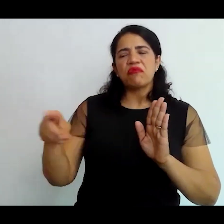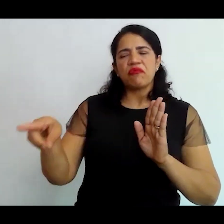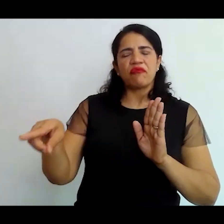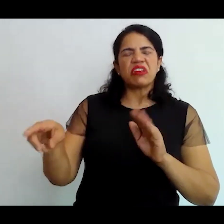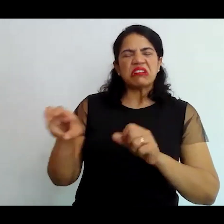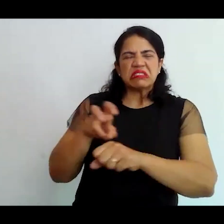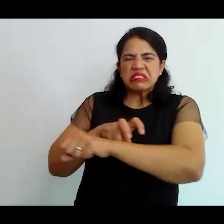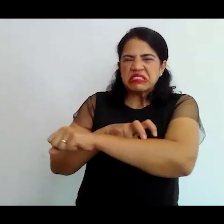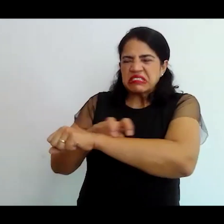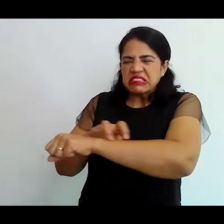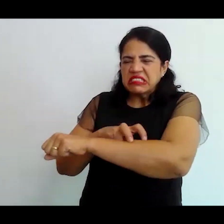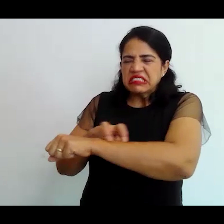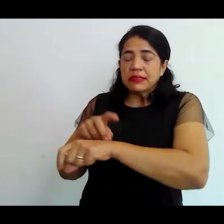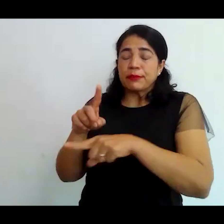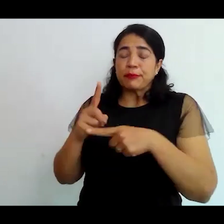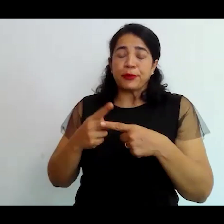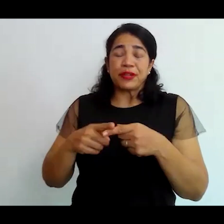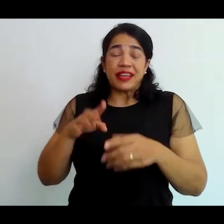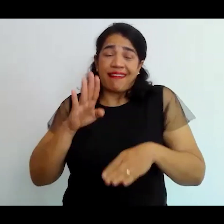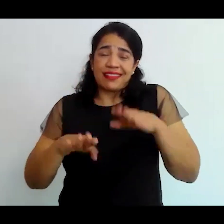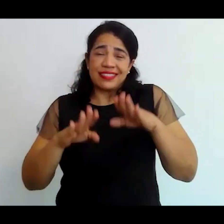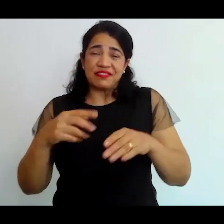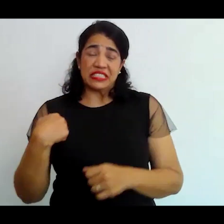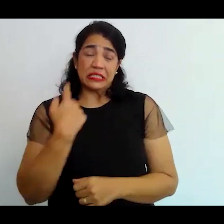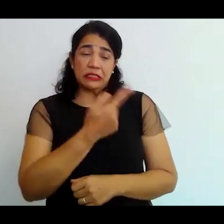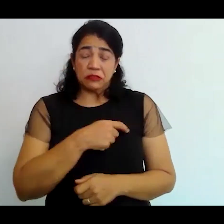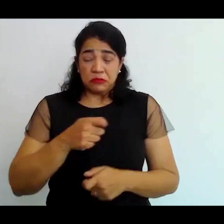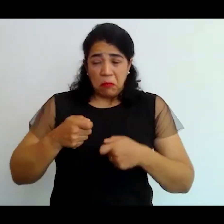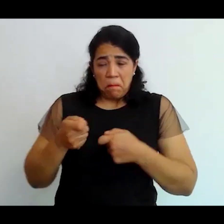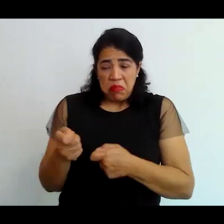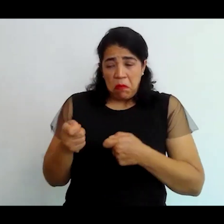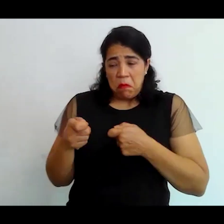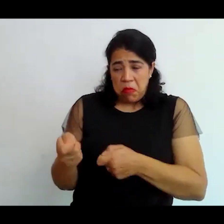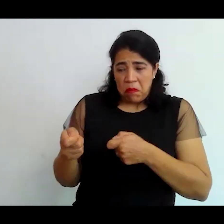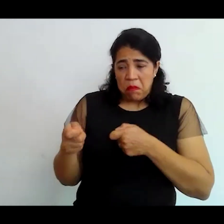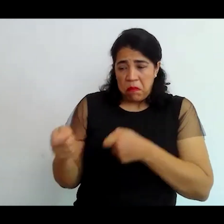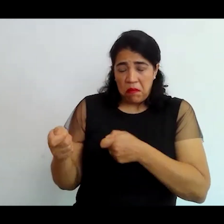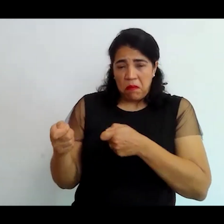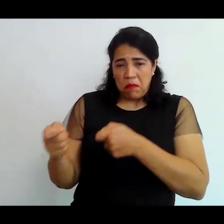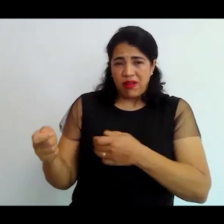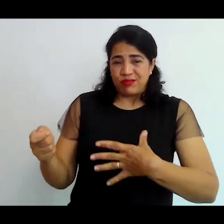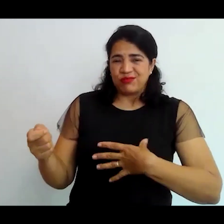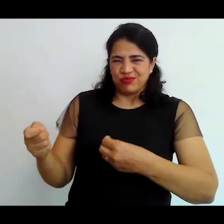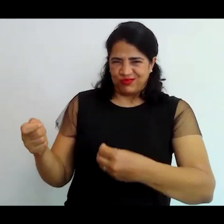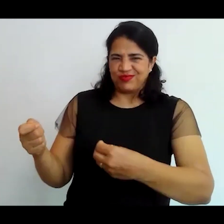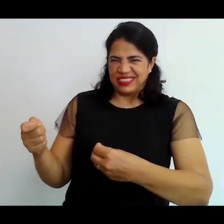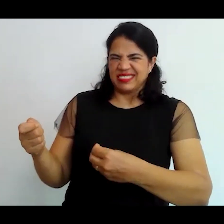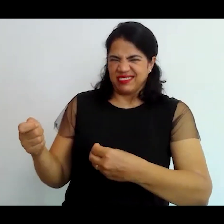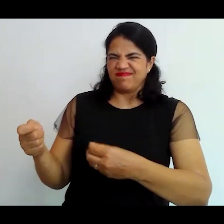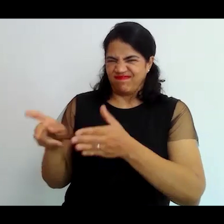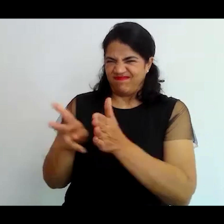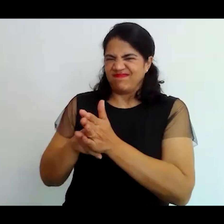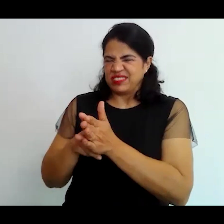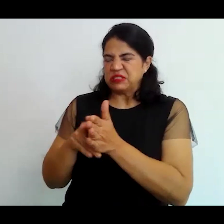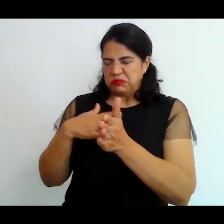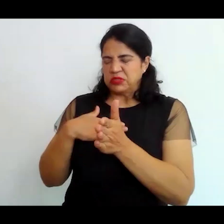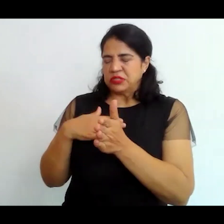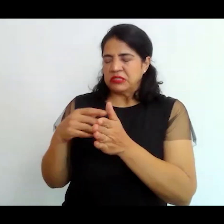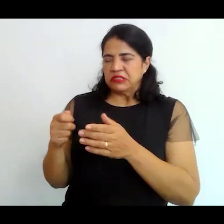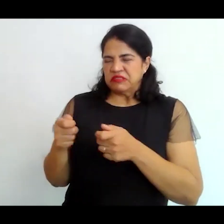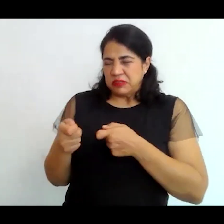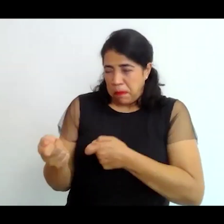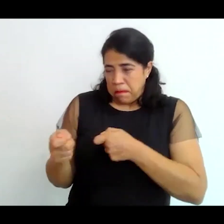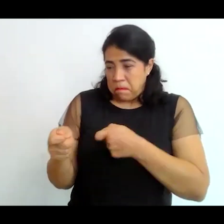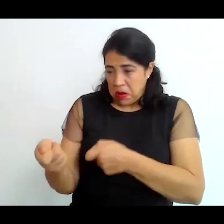gente acaba instigando, acaba provocando e não empurrando, né, os seus filhos também a uma ira, a um